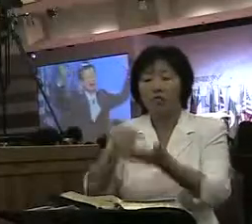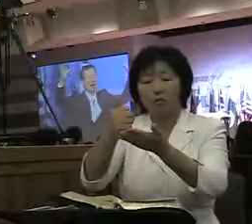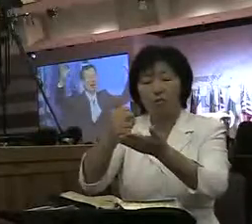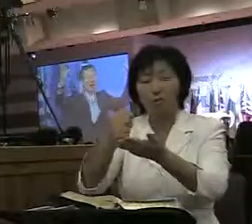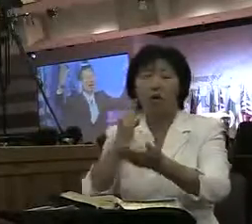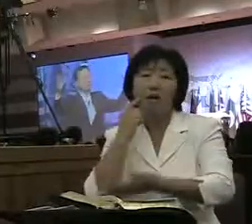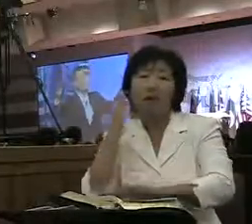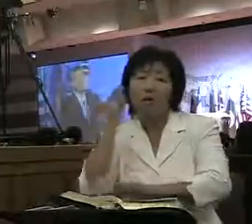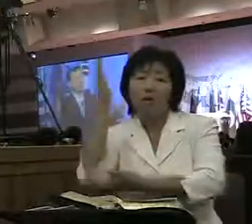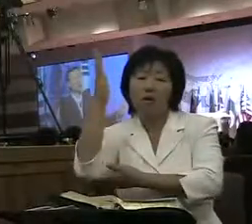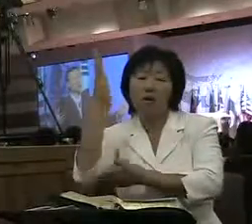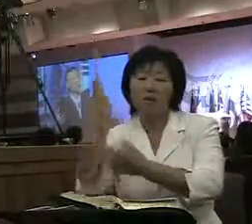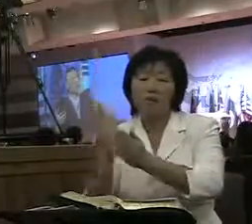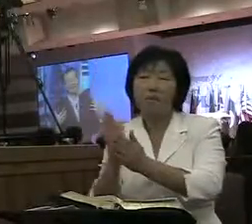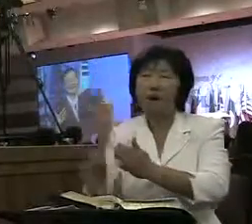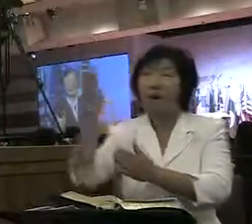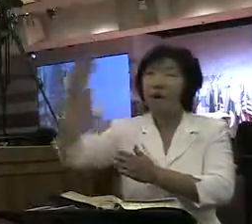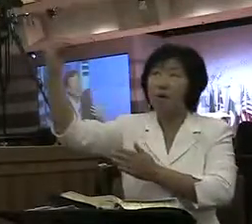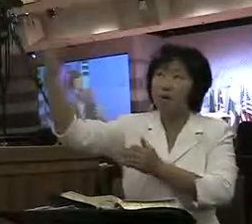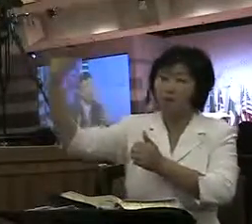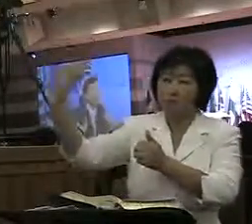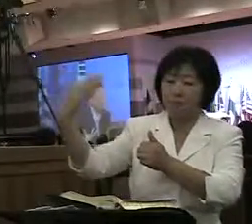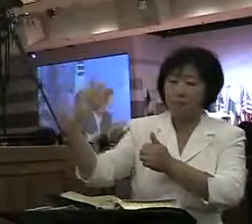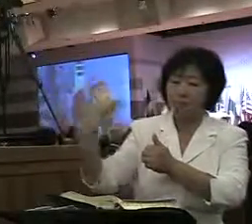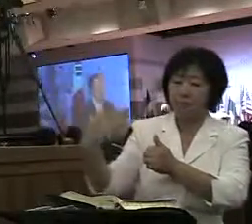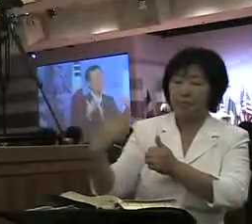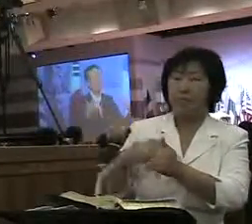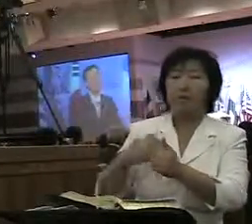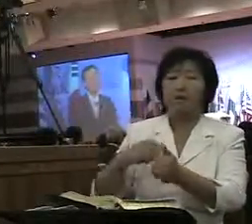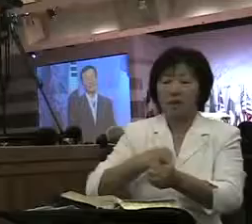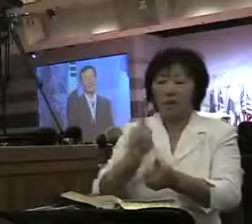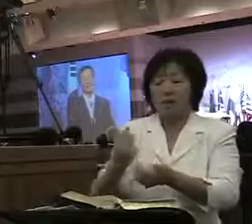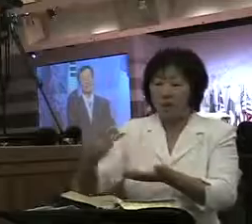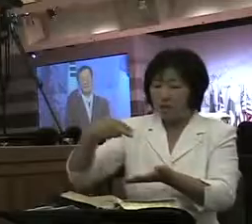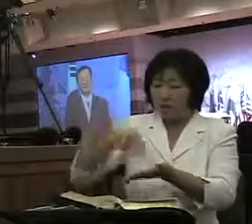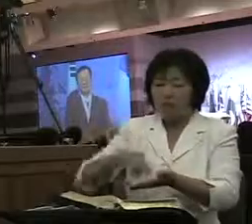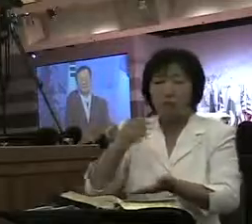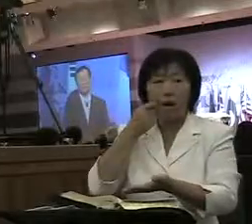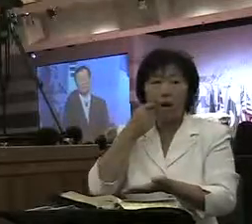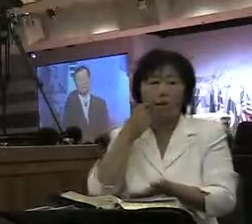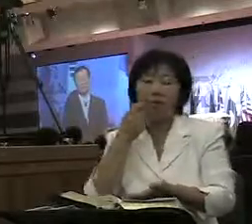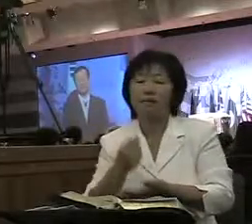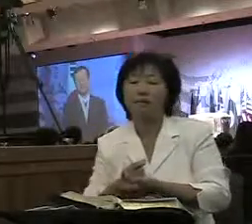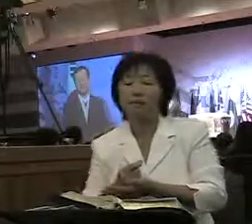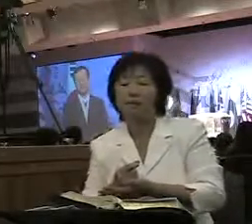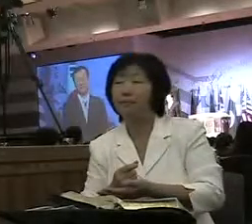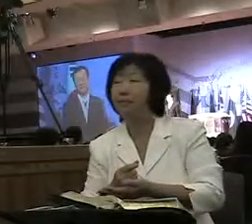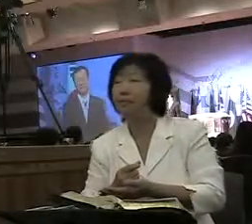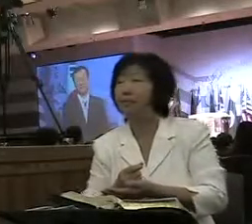주님의 영광의 빛이 비추는 순간 나 자신이 일어설 수가 없습니다.